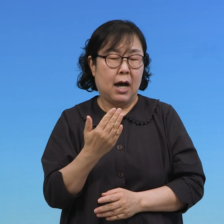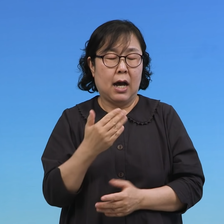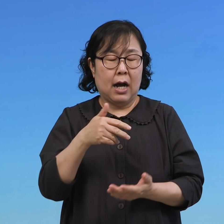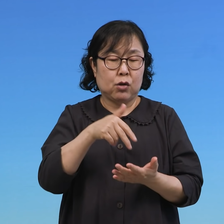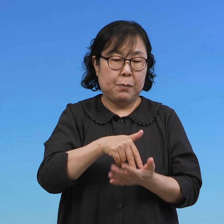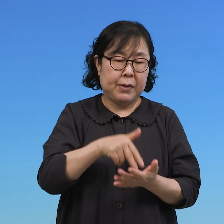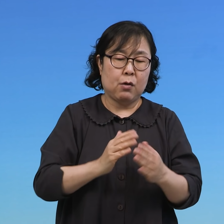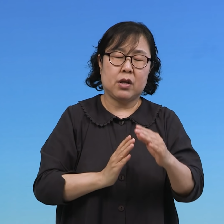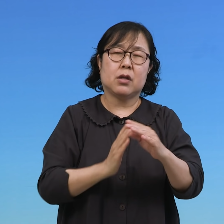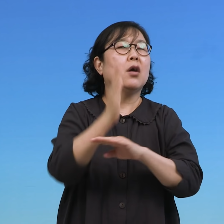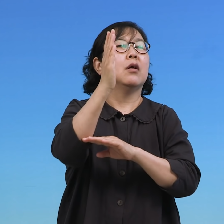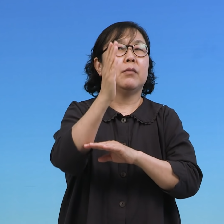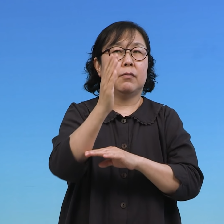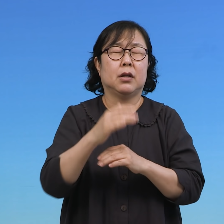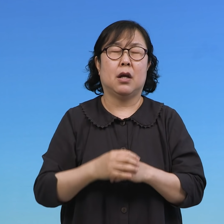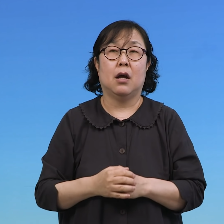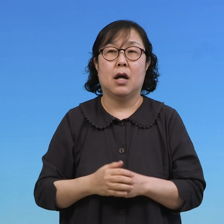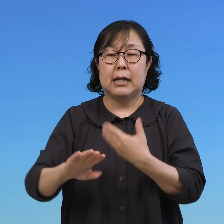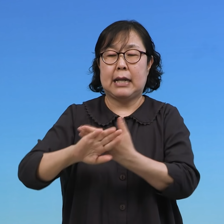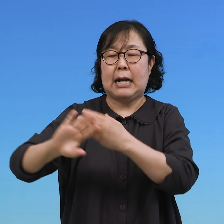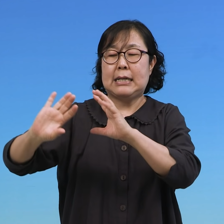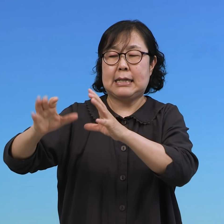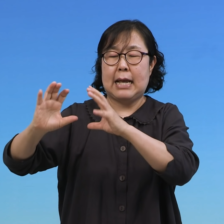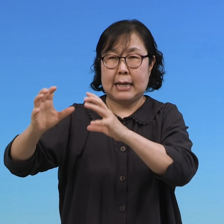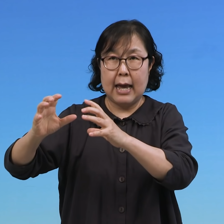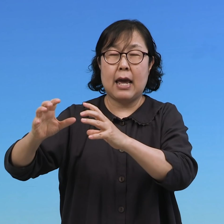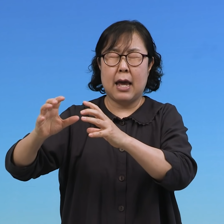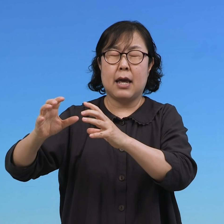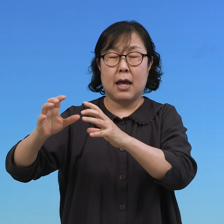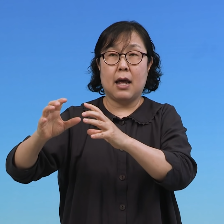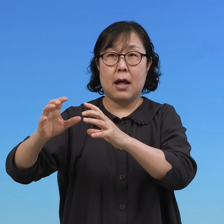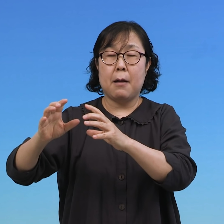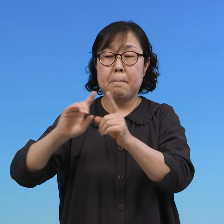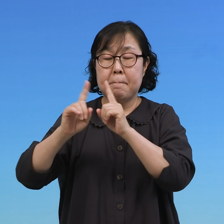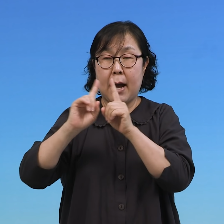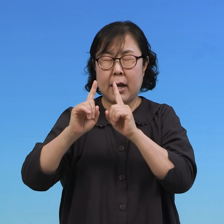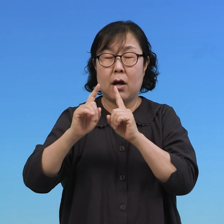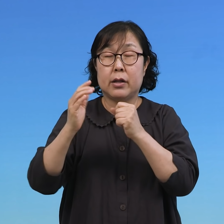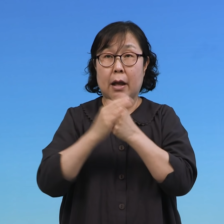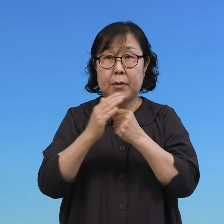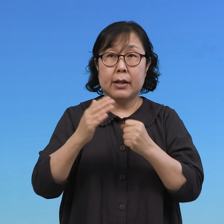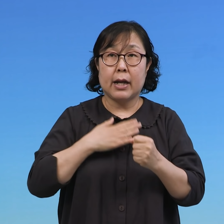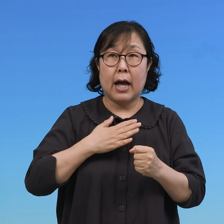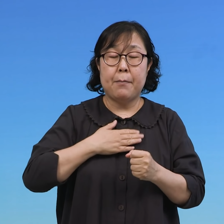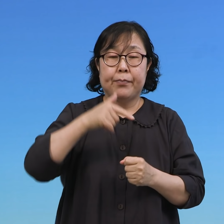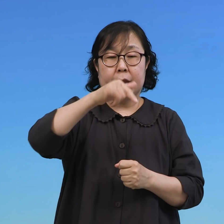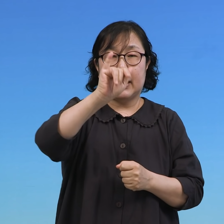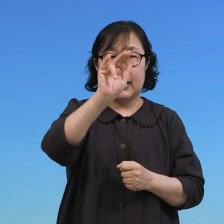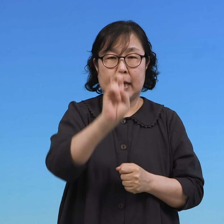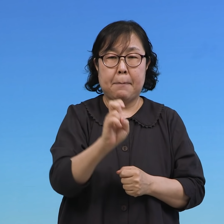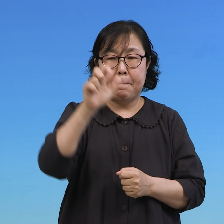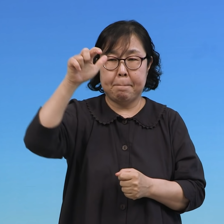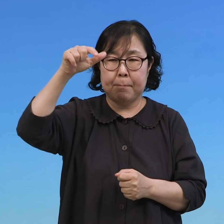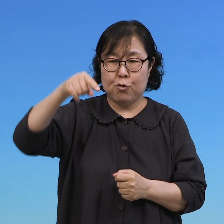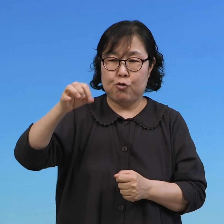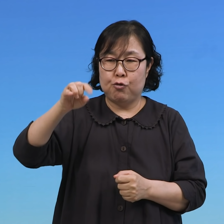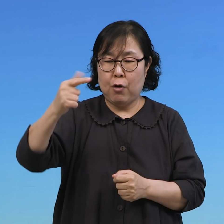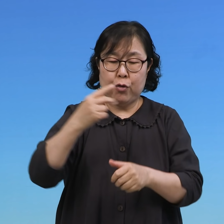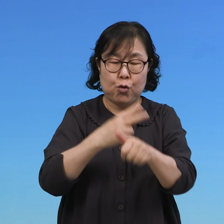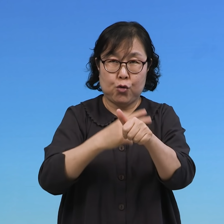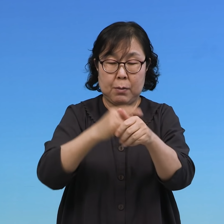차원을 뛰어넘는 이야기예요. 완전히 다른 차원의 이야기 아닙니까? 그래서 저는 김구원 교수님의 글